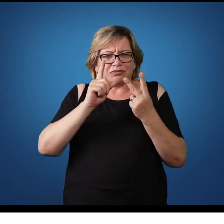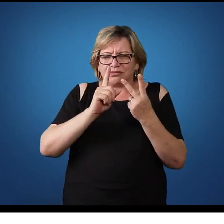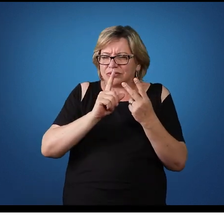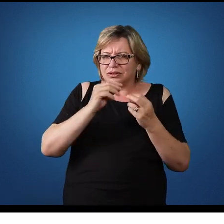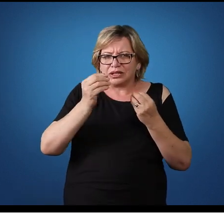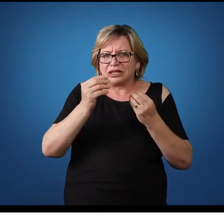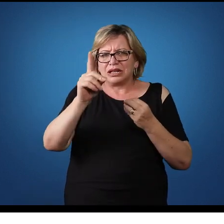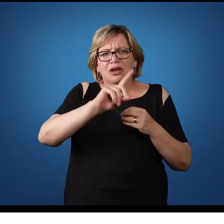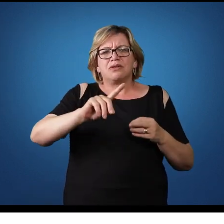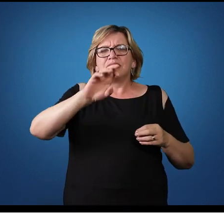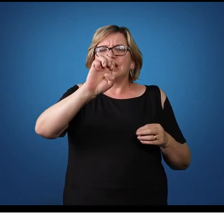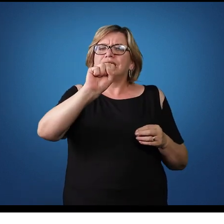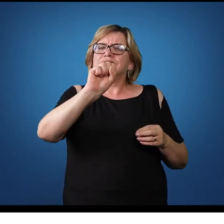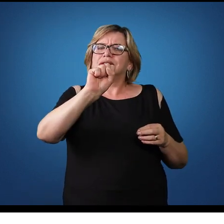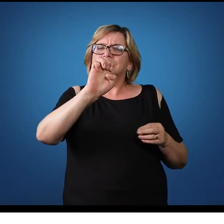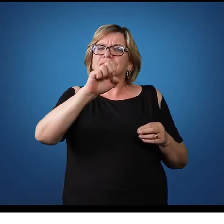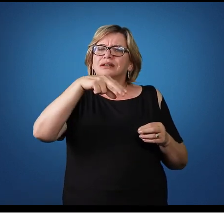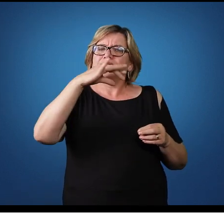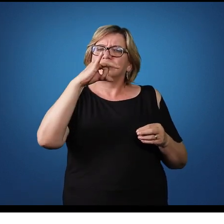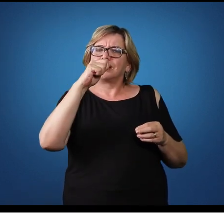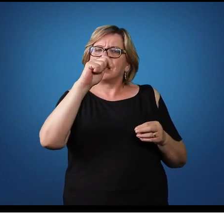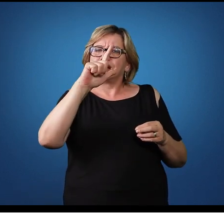arte?